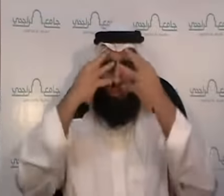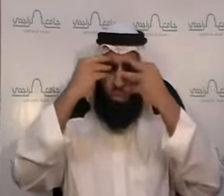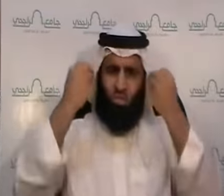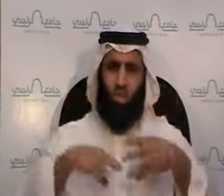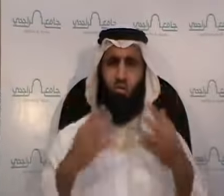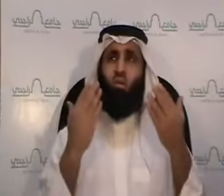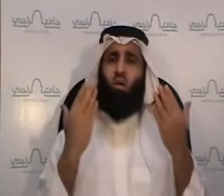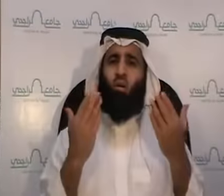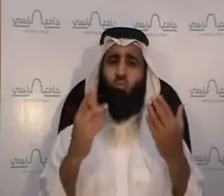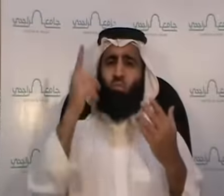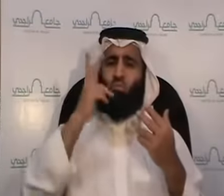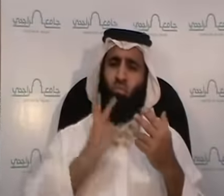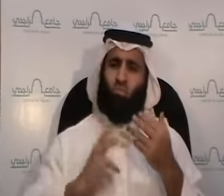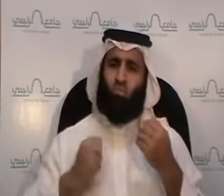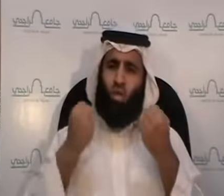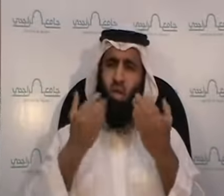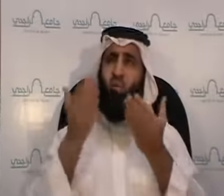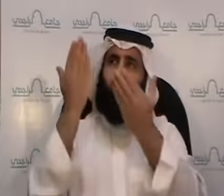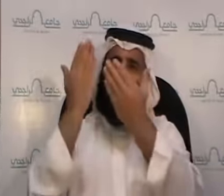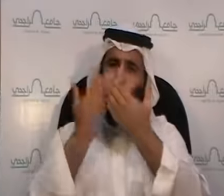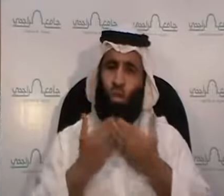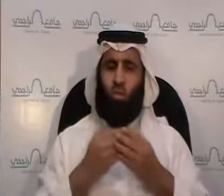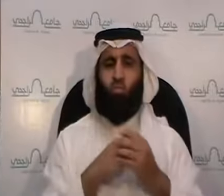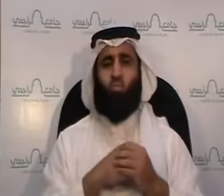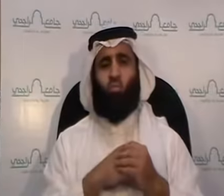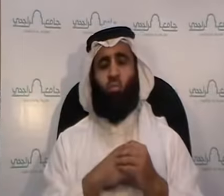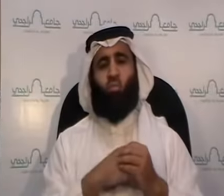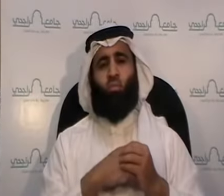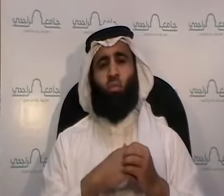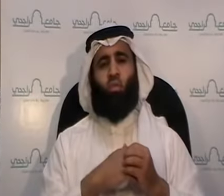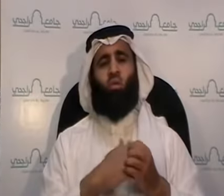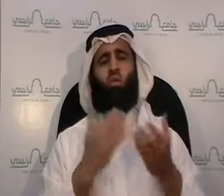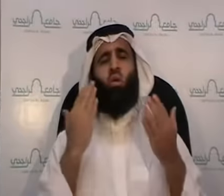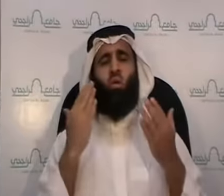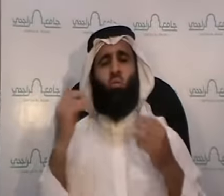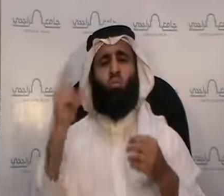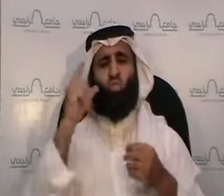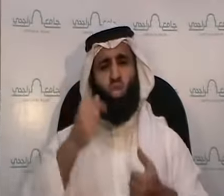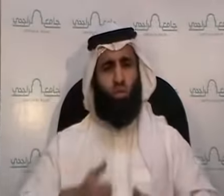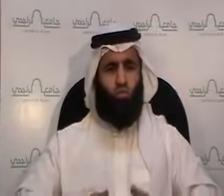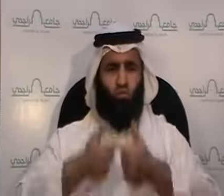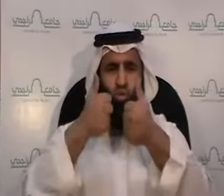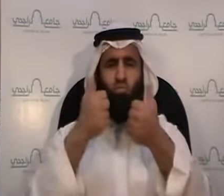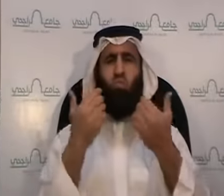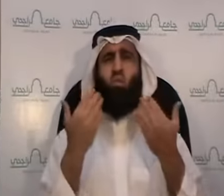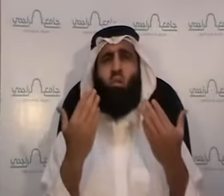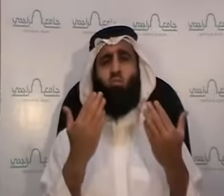ويا أجود الأجودين. اللهم أعز الإسلام وانصر المسلمين، اللهم